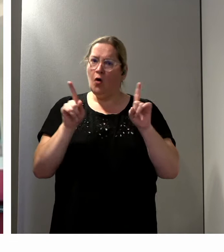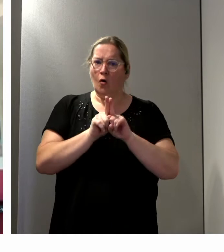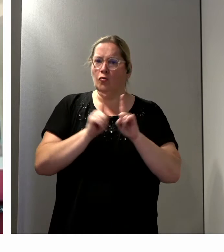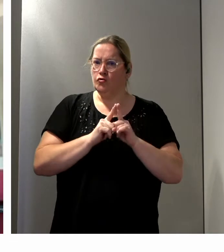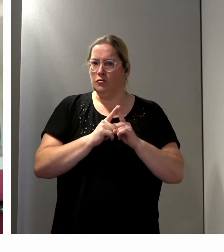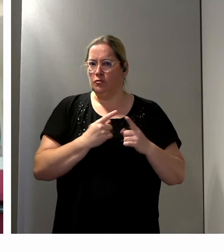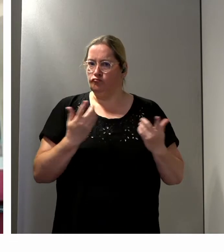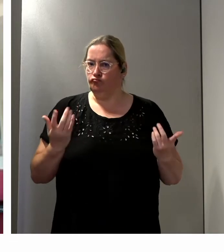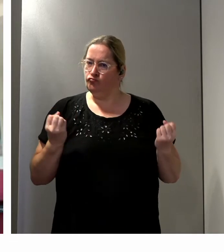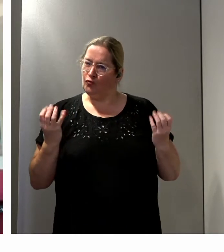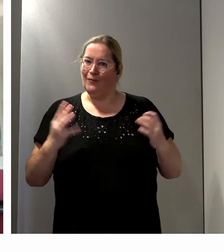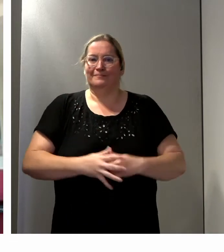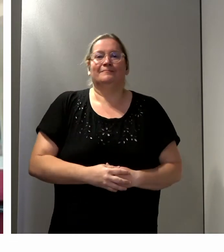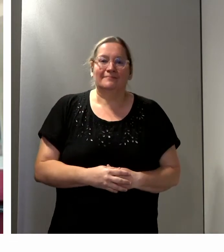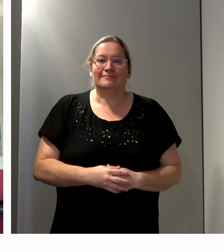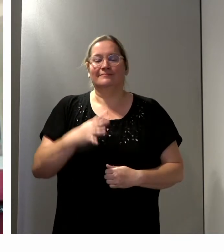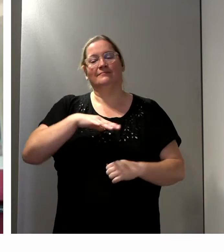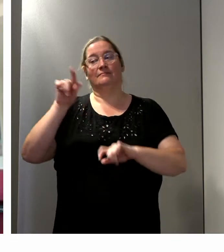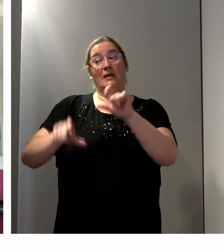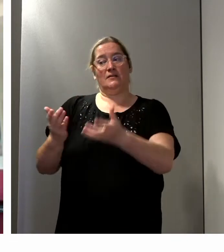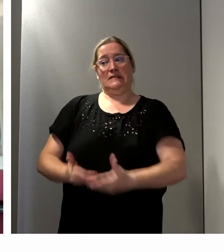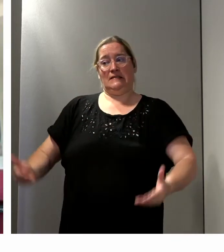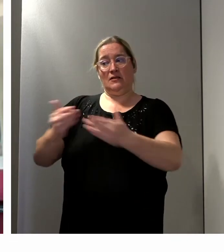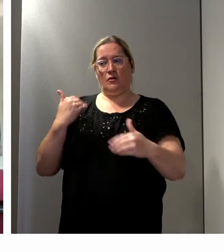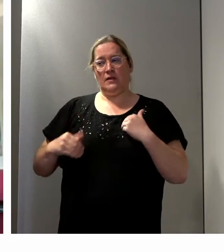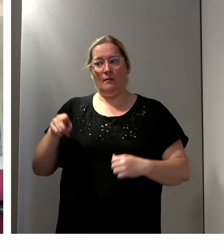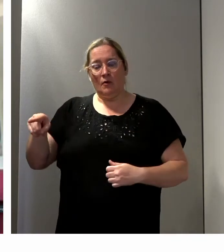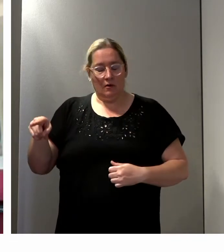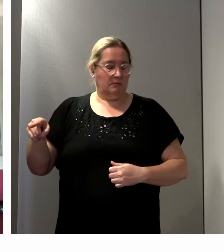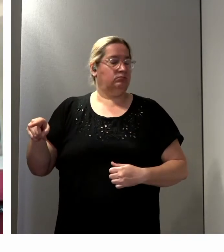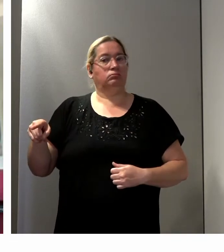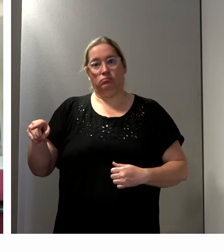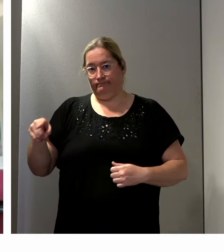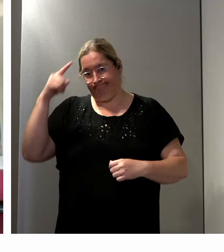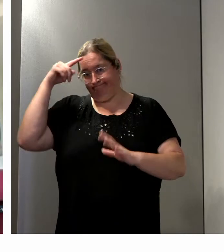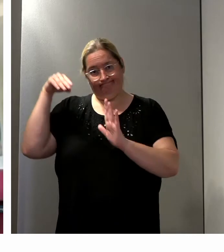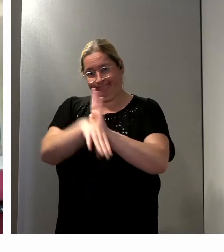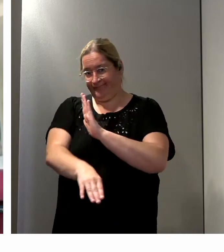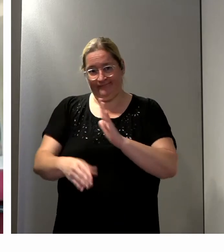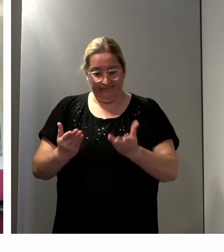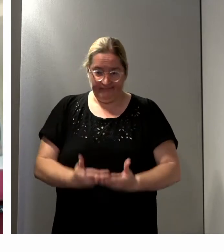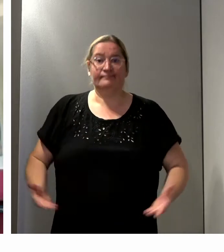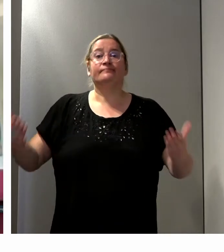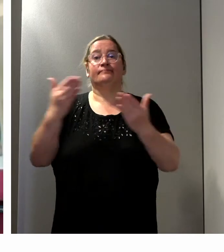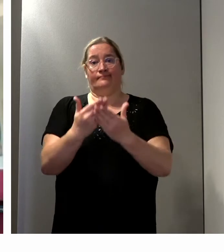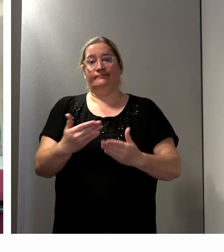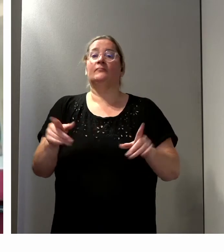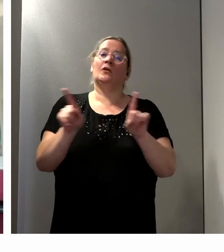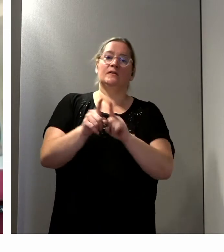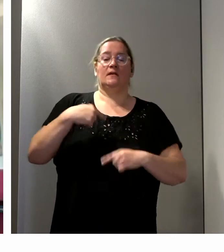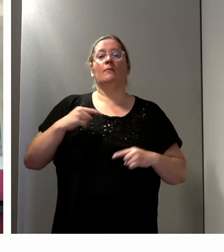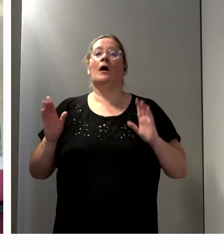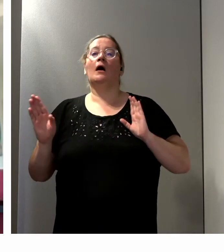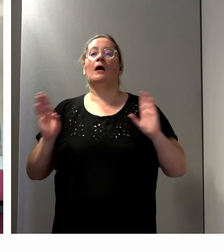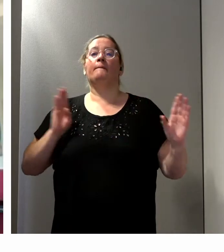Voilà. Mais je connais des personnes en situation de handicap qui sont en grande détresse aussi. Il se trouve que je suis aussi médiateur